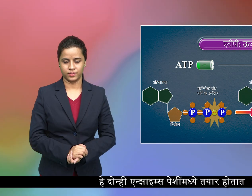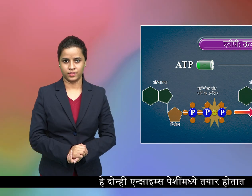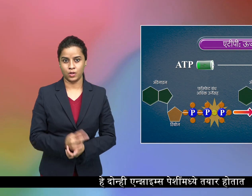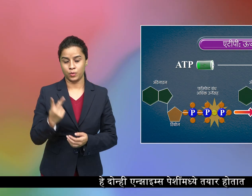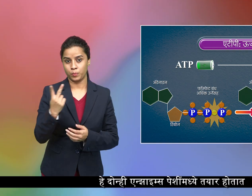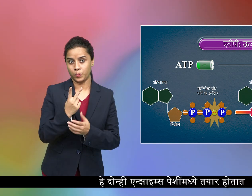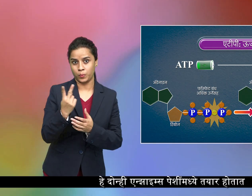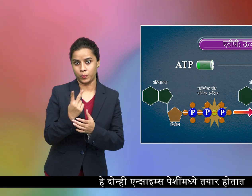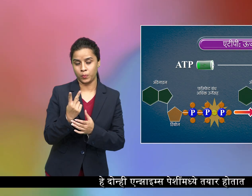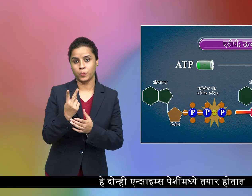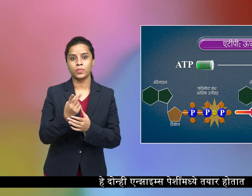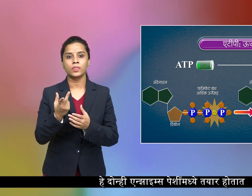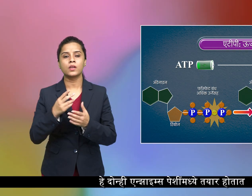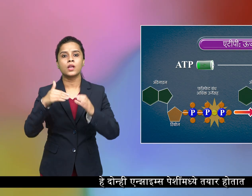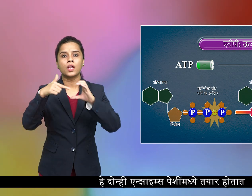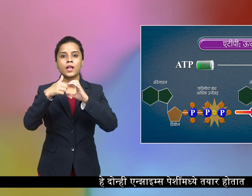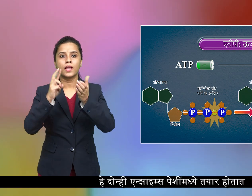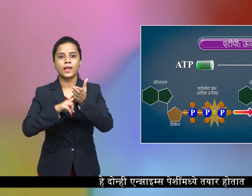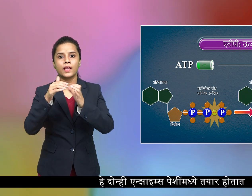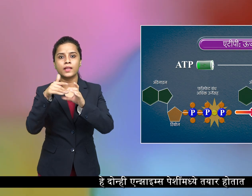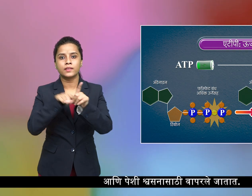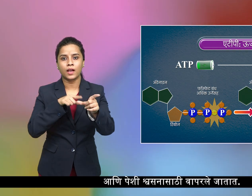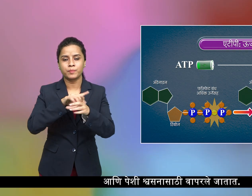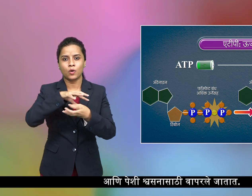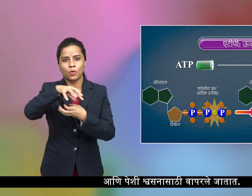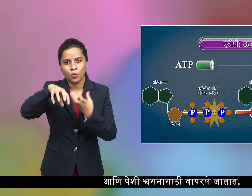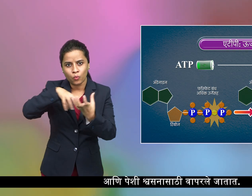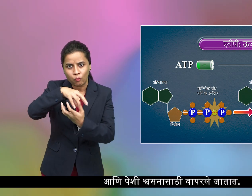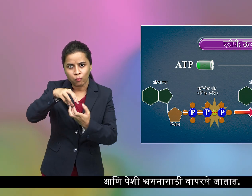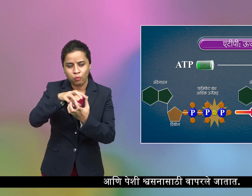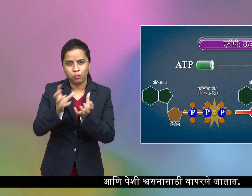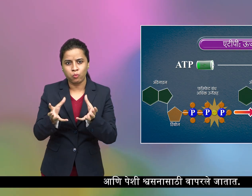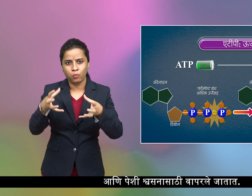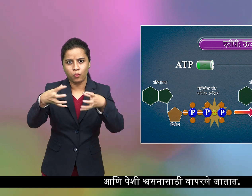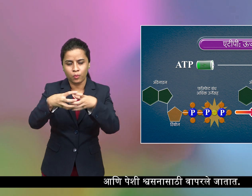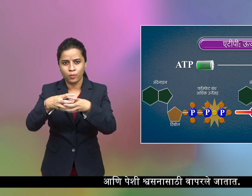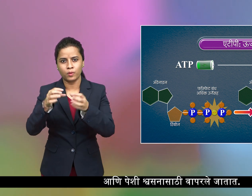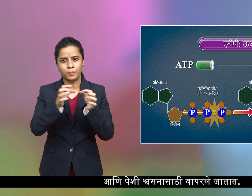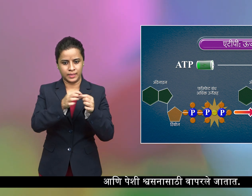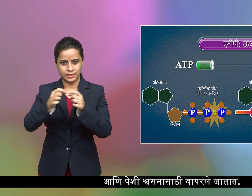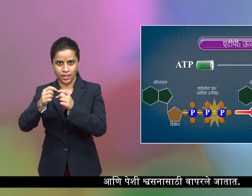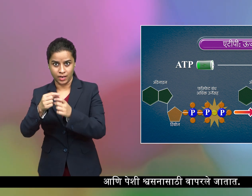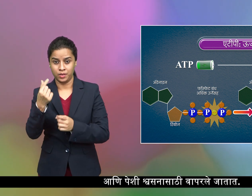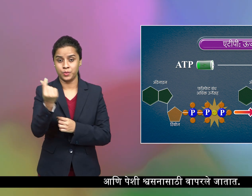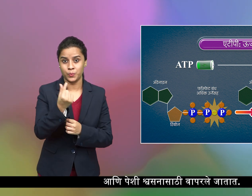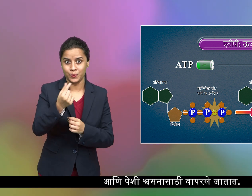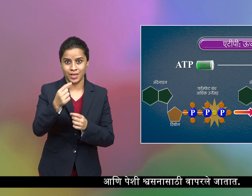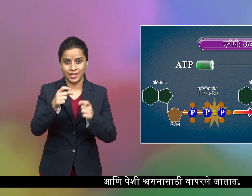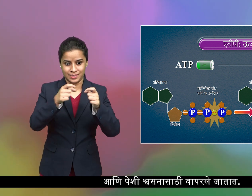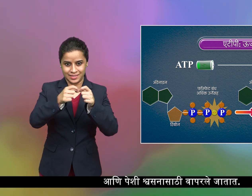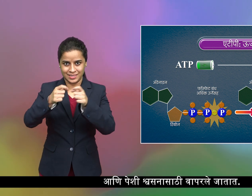हे दोन्ही एन्झाईम्स पेशीमध्ये तयार होतात आणि पेशी श्वसनासाठी वापरले जातात.